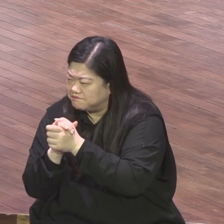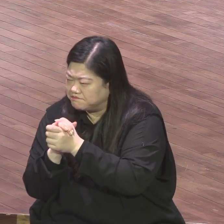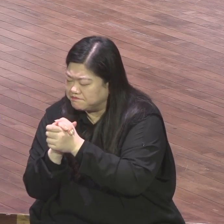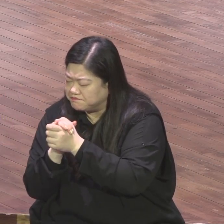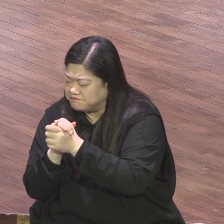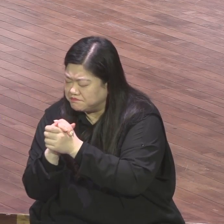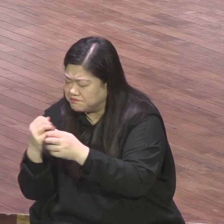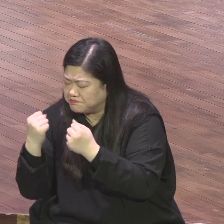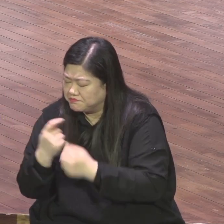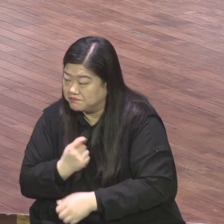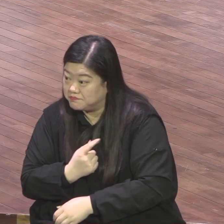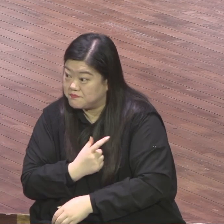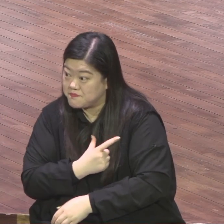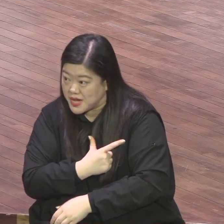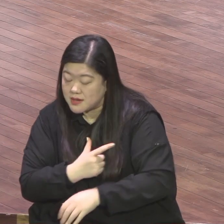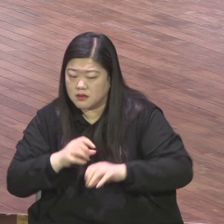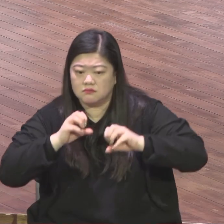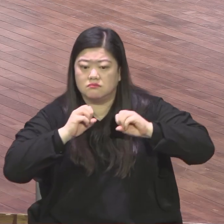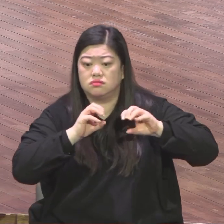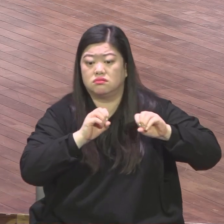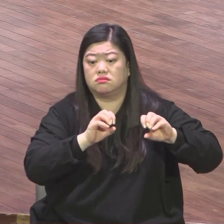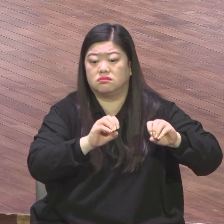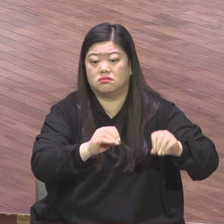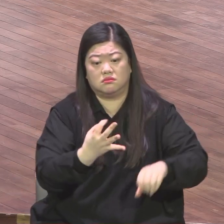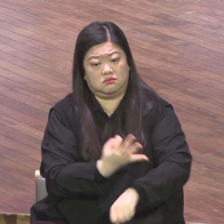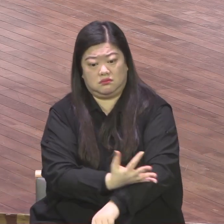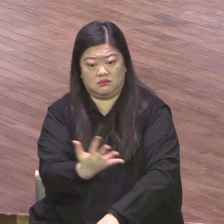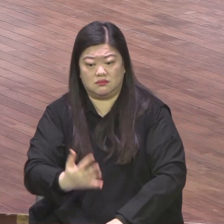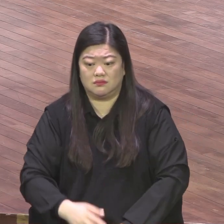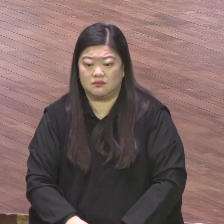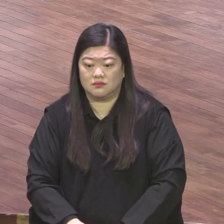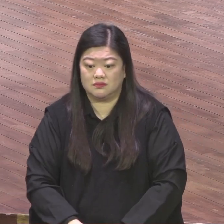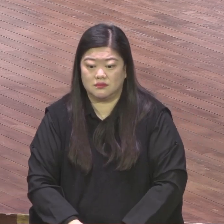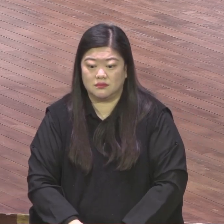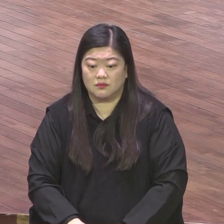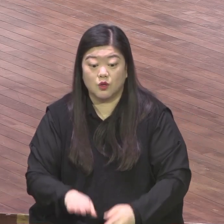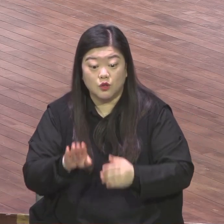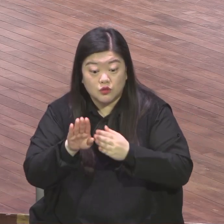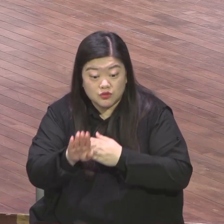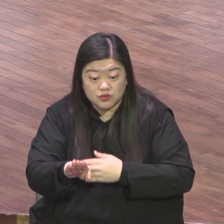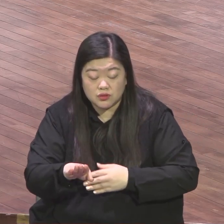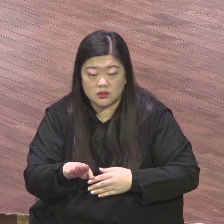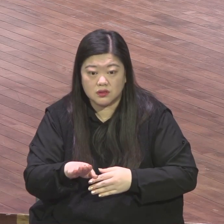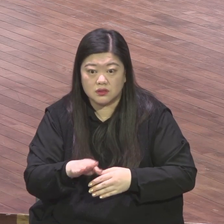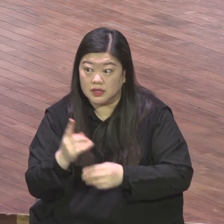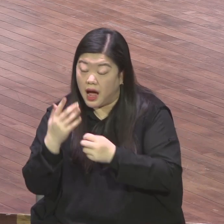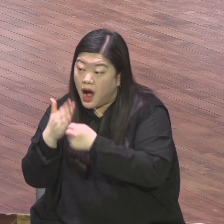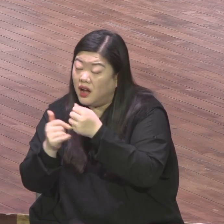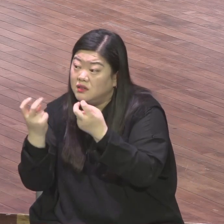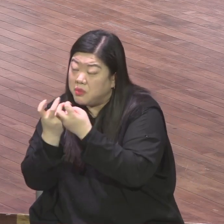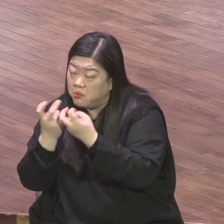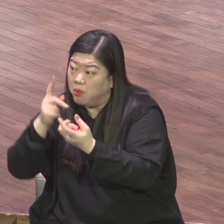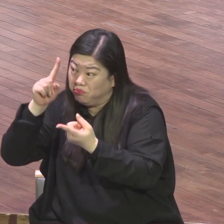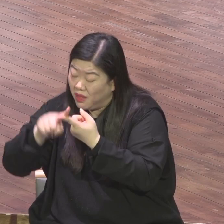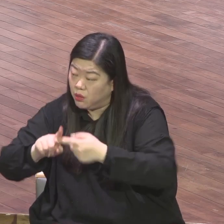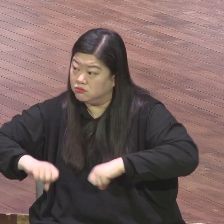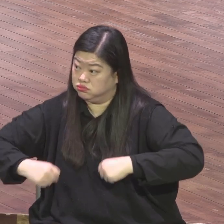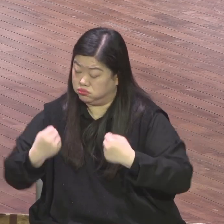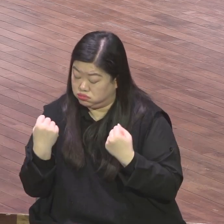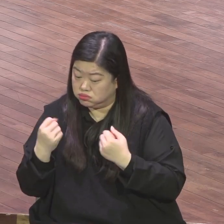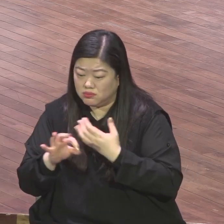모든 불신앙 모든 염려 모든 것이 모든 걱정 두려움 완전히 성령을 폭발시켜버립니다.